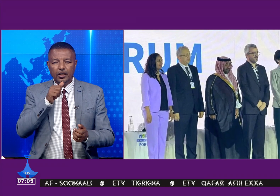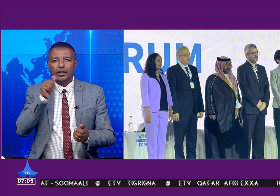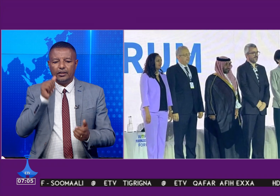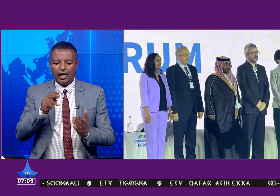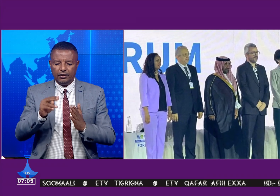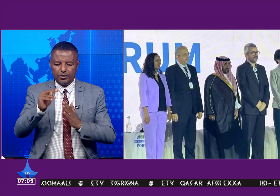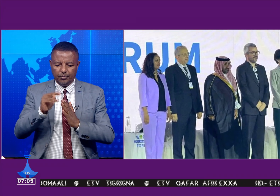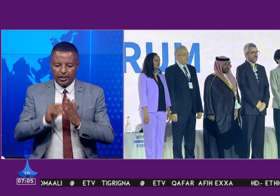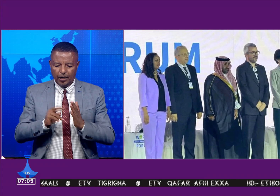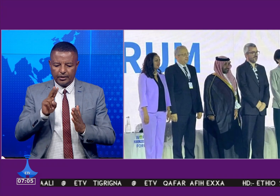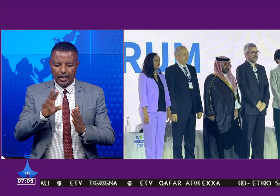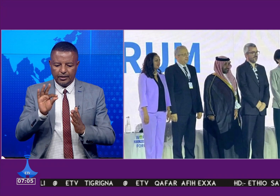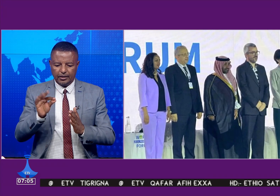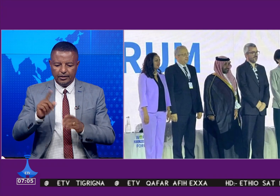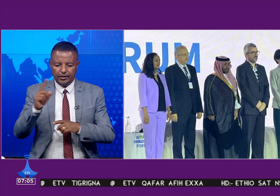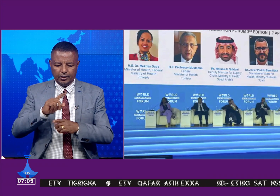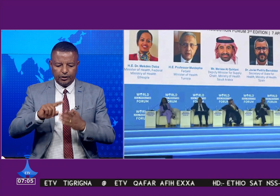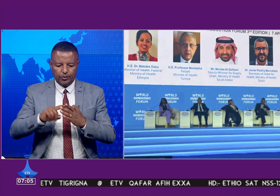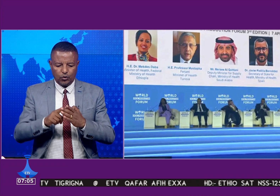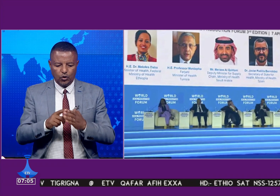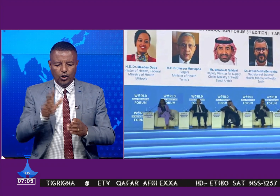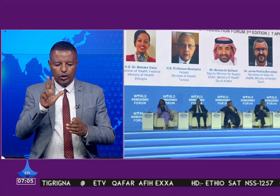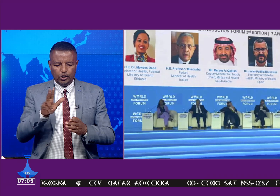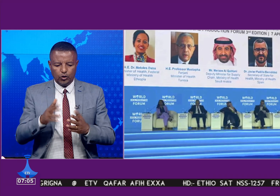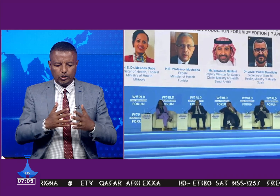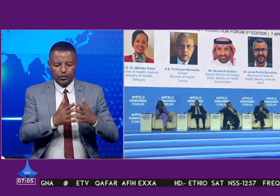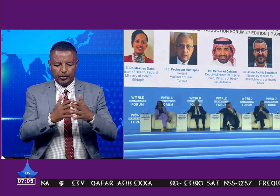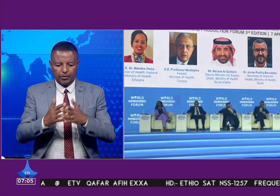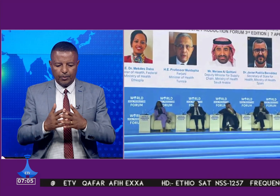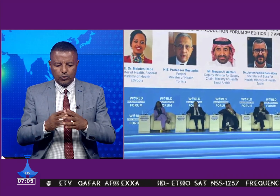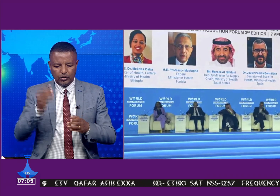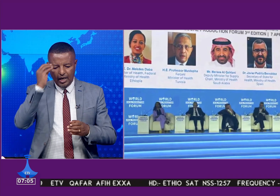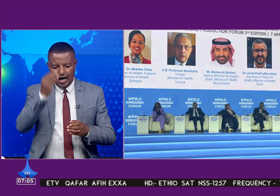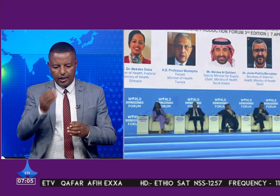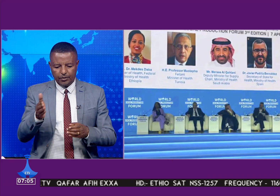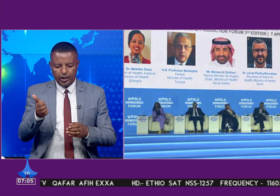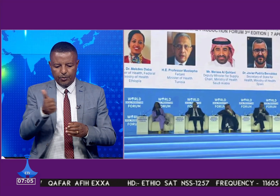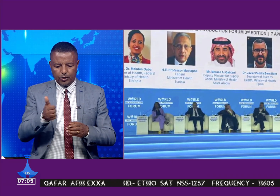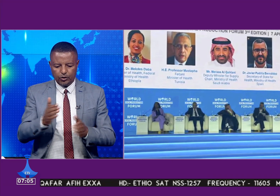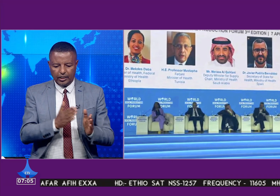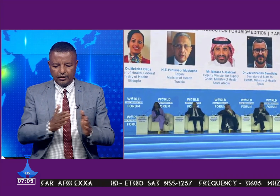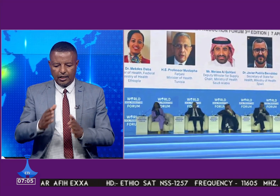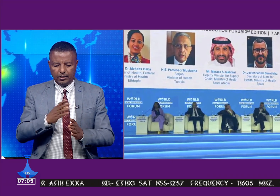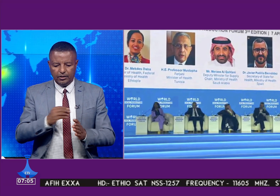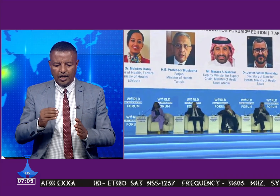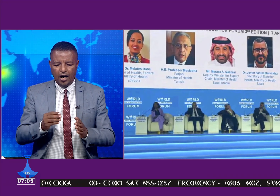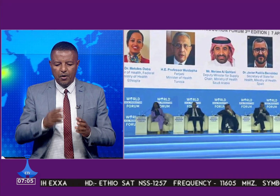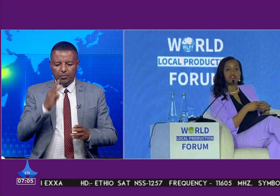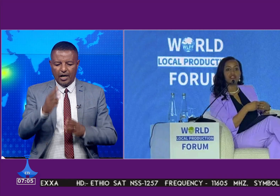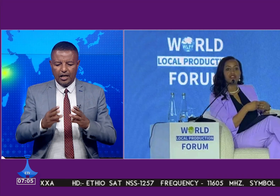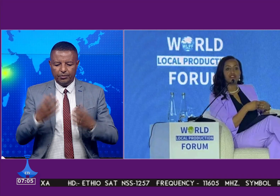ፎረም ከትላንት መጋቢት 29 ቀን ጀምሮ ለ3 በተባበሩት አረብ ኤሚሬቶች